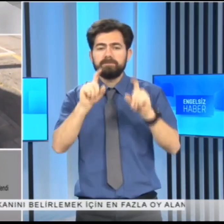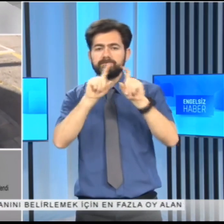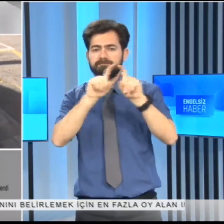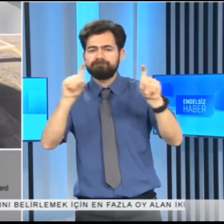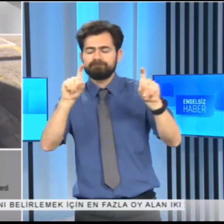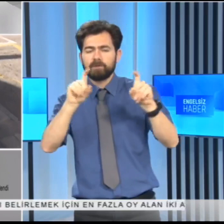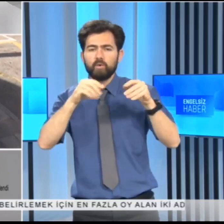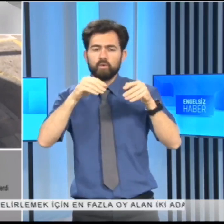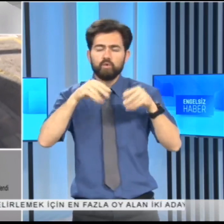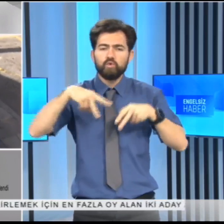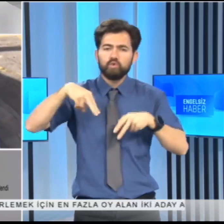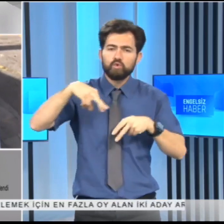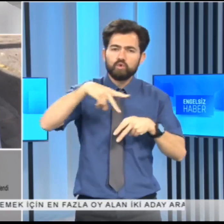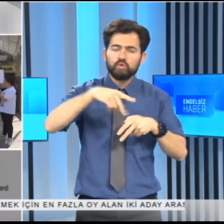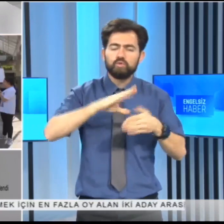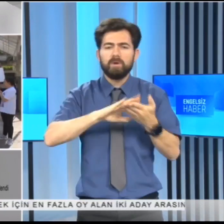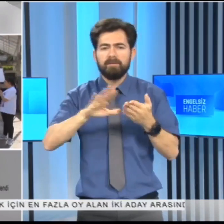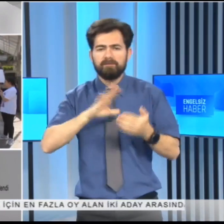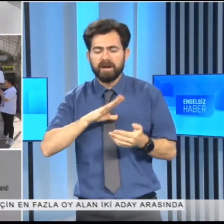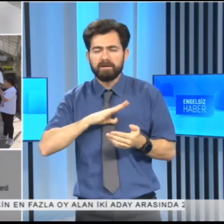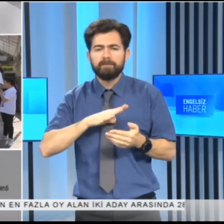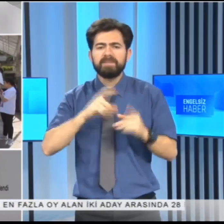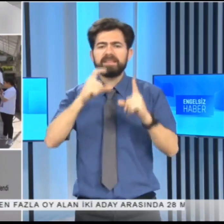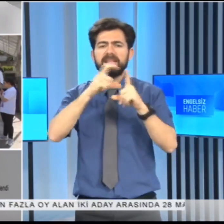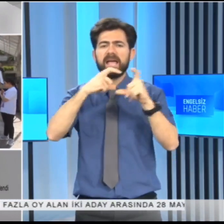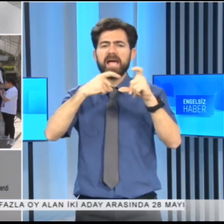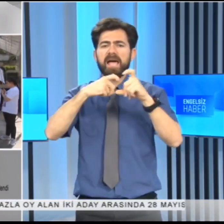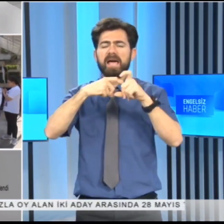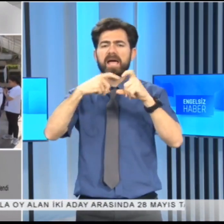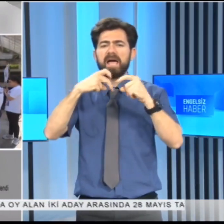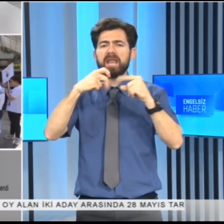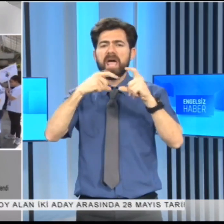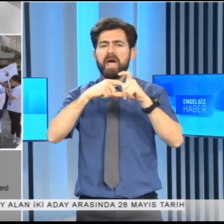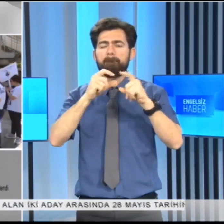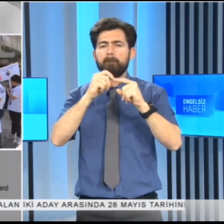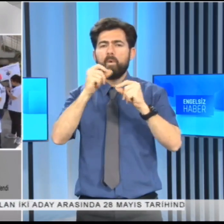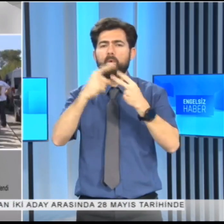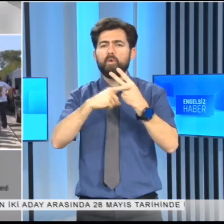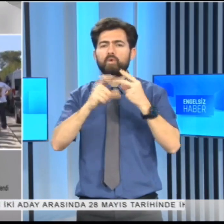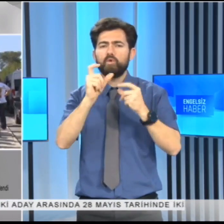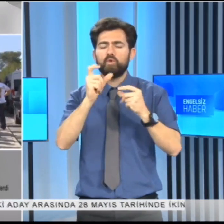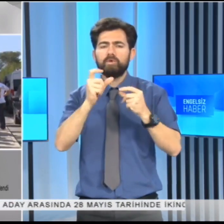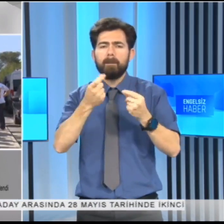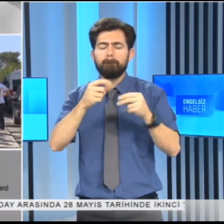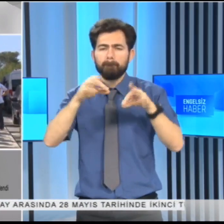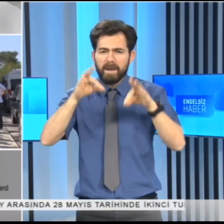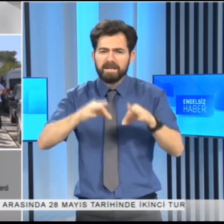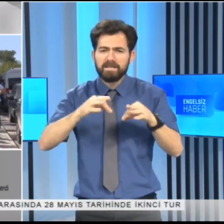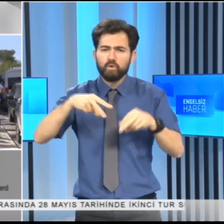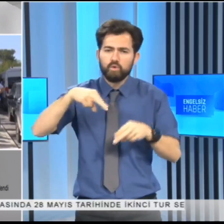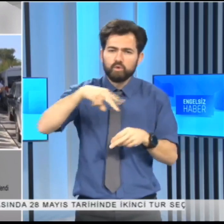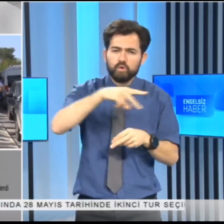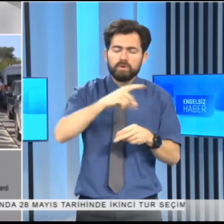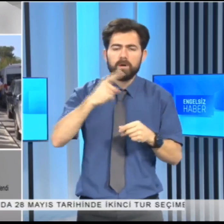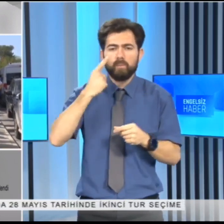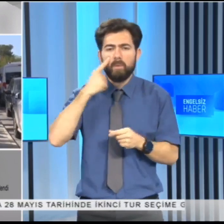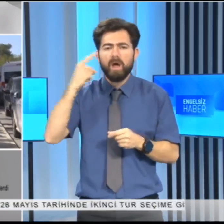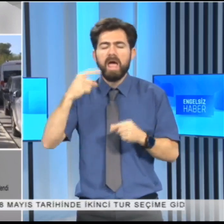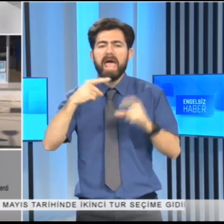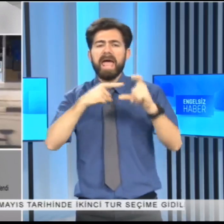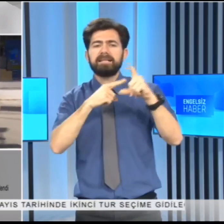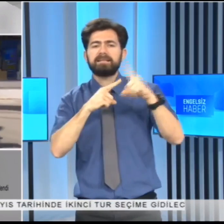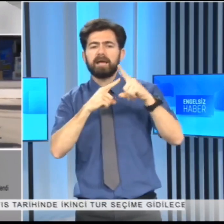düzenlendi. Dere boyu Pronto Çemberi'nden başlayan korteje Cumhurbaşkanı Ersin